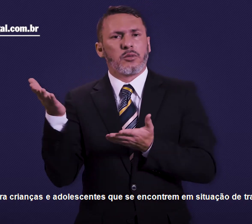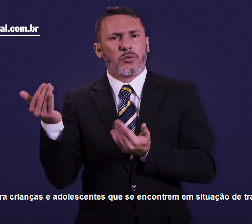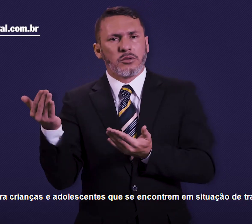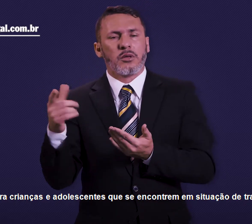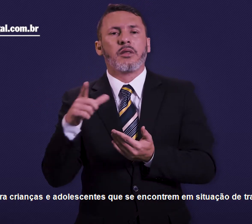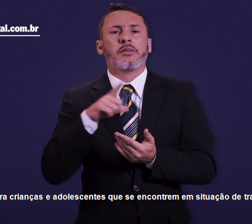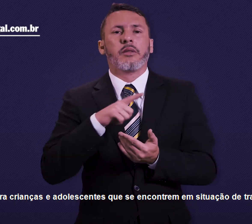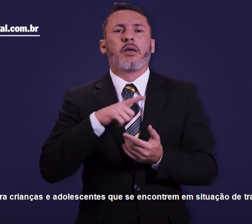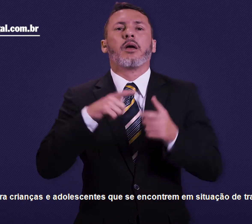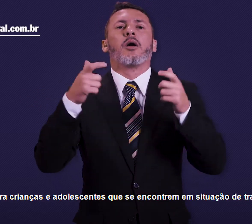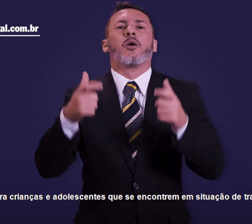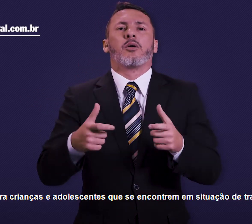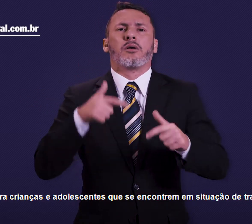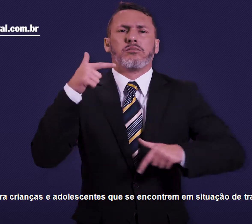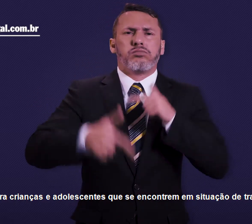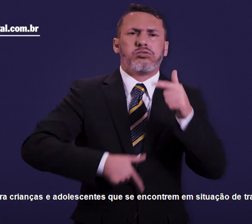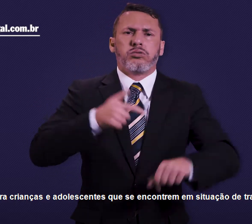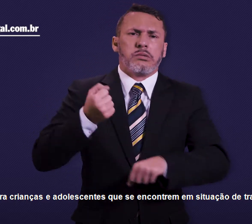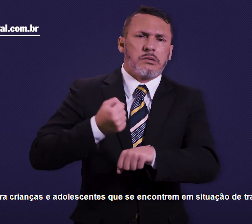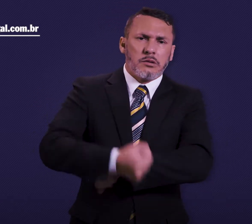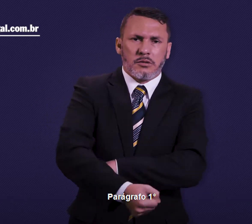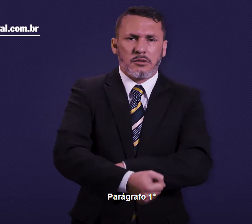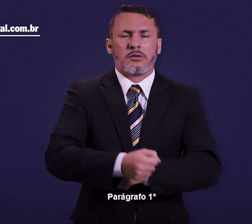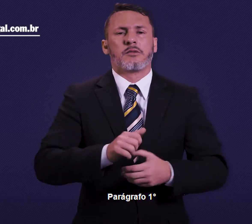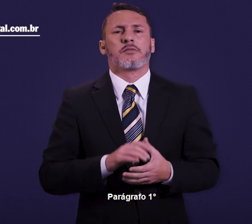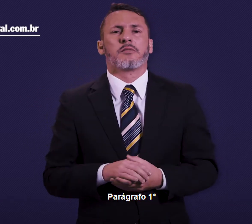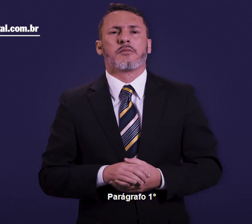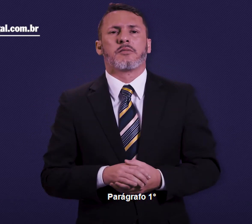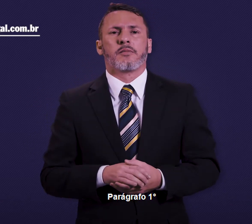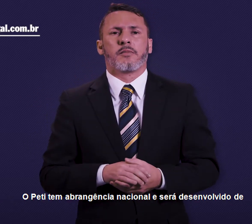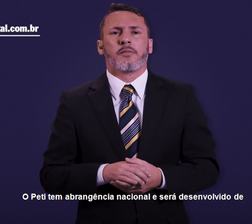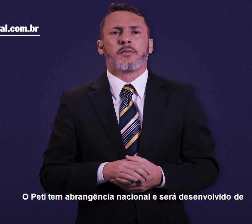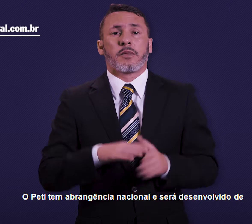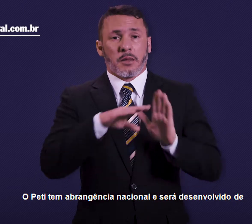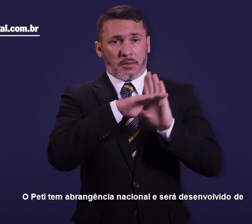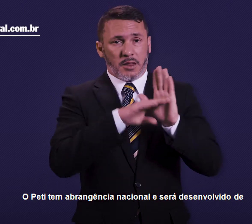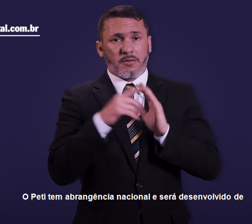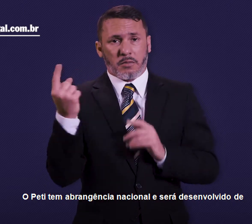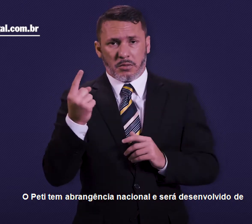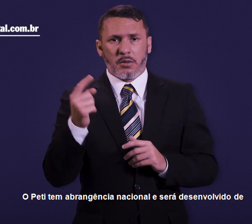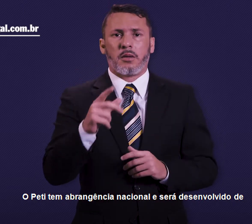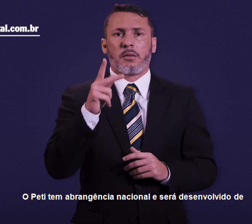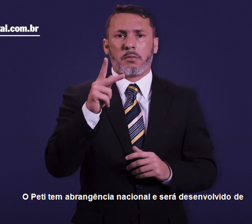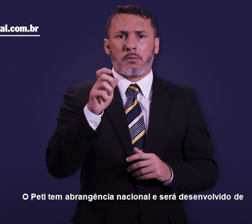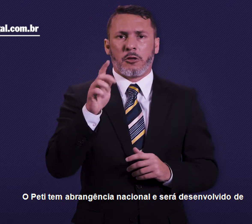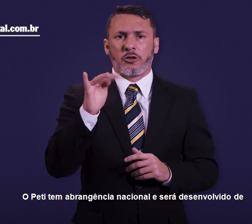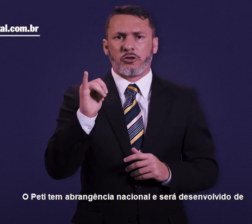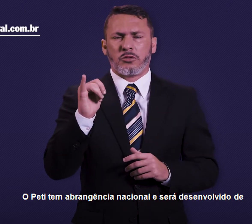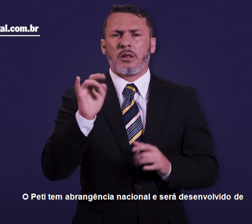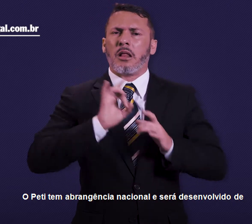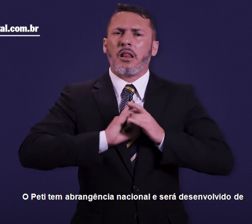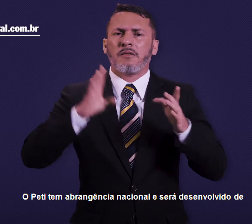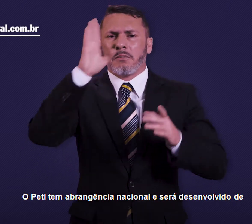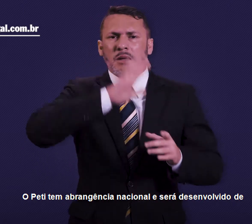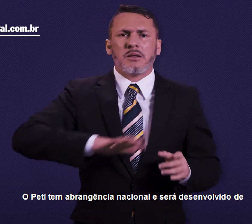que se encontrem em situação de trabalho. Parágrafo 1º. O PET tem abrangência nacional e será desenvolvido de